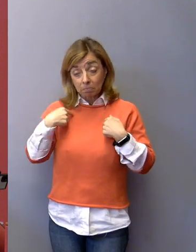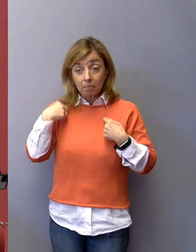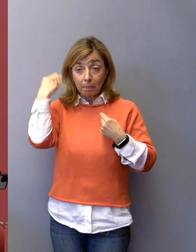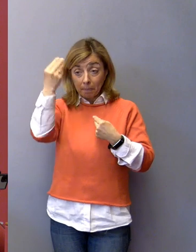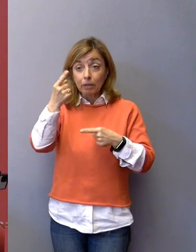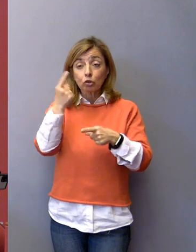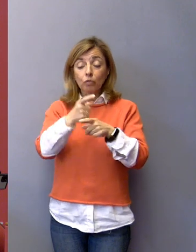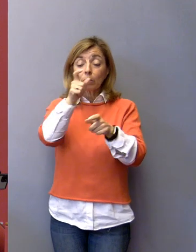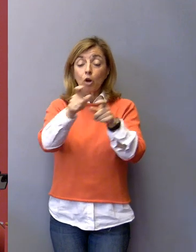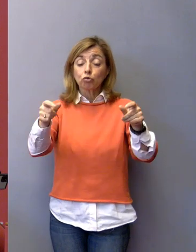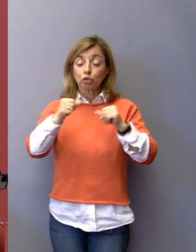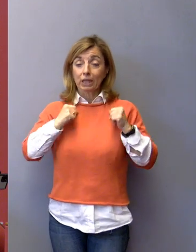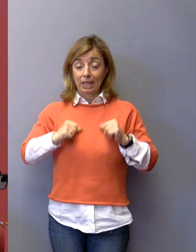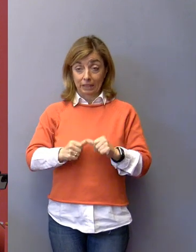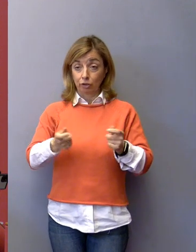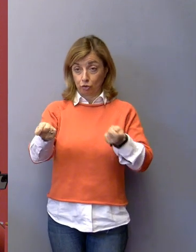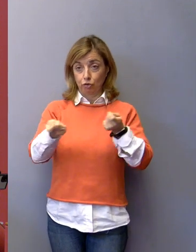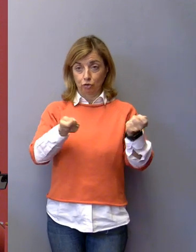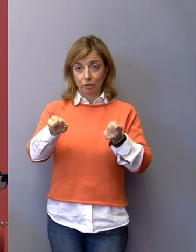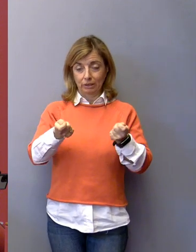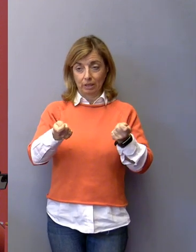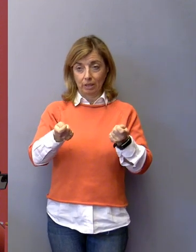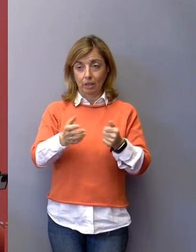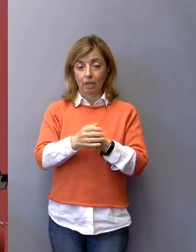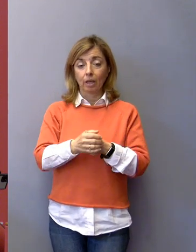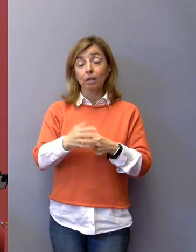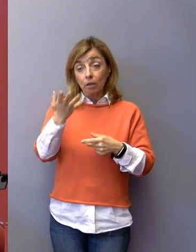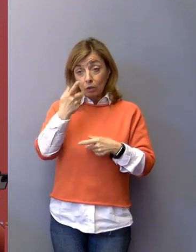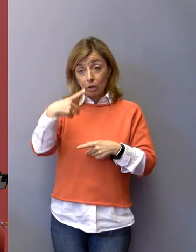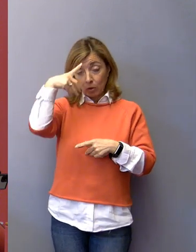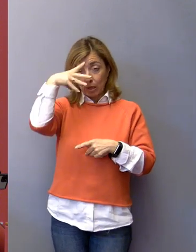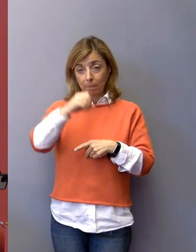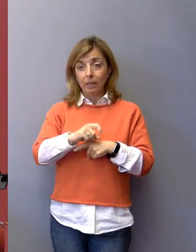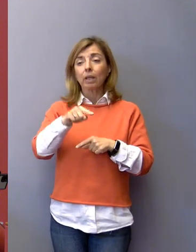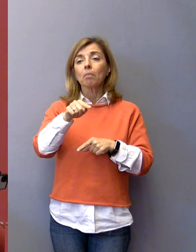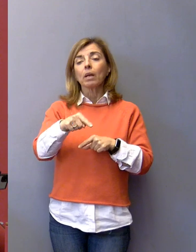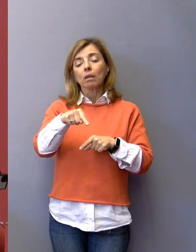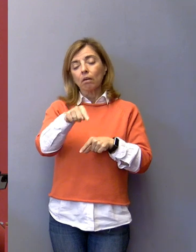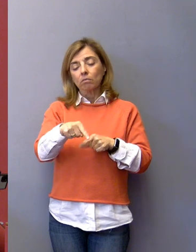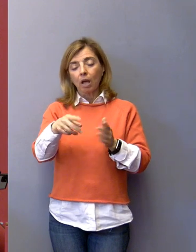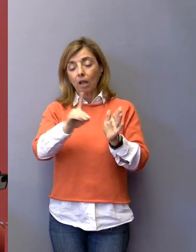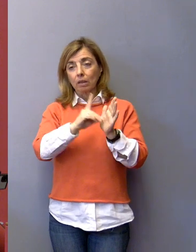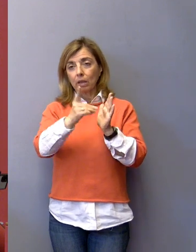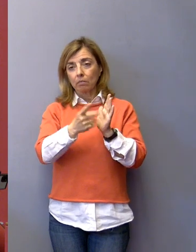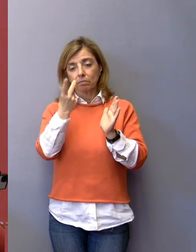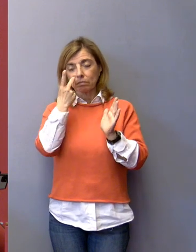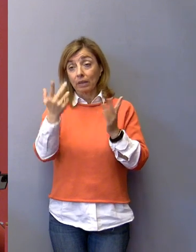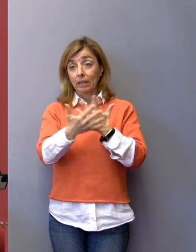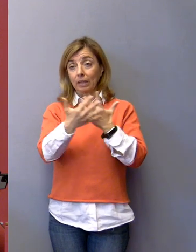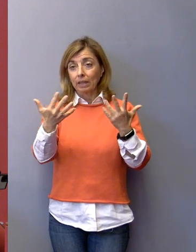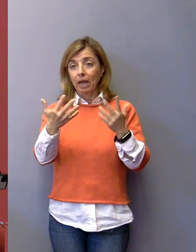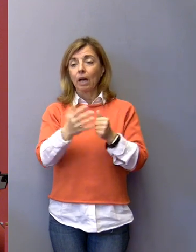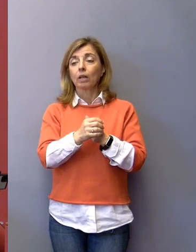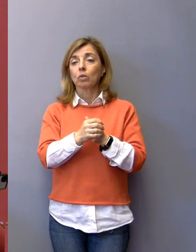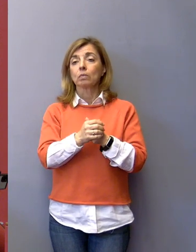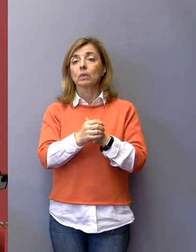sindaco vogliamo realmente capirlo perché il segnale è chiaro che emerge da questa delibera che propone l'ennesimo aggiornamento